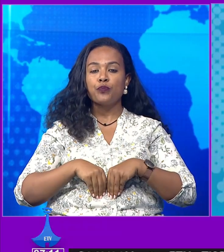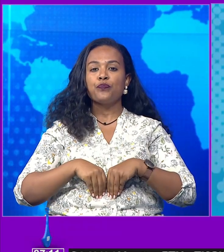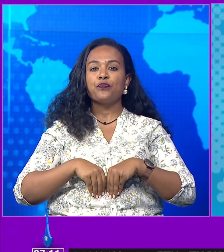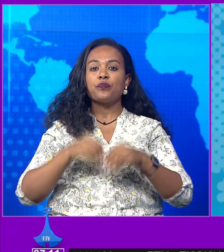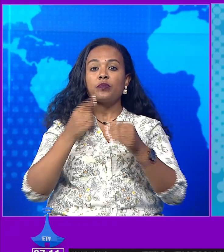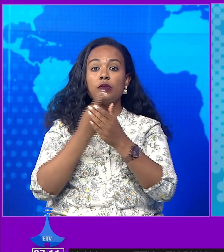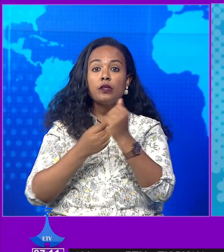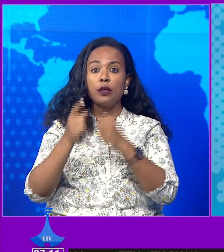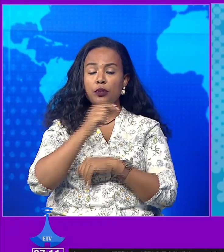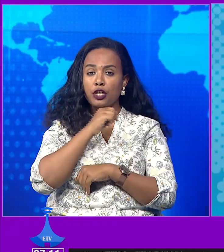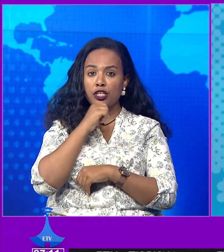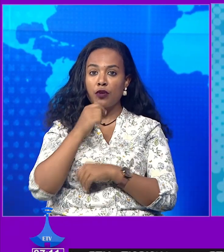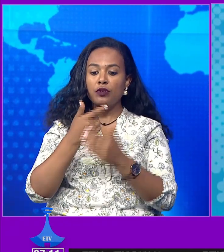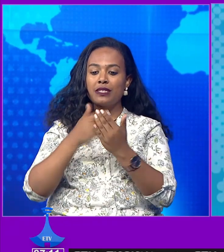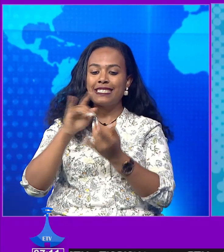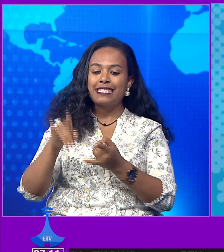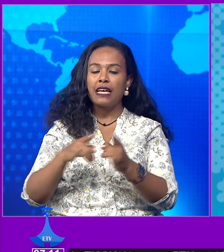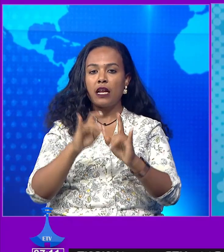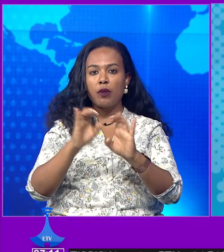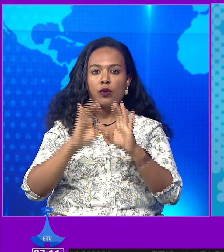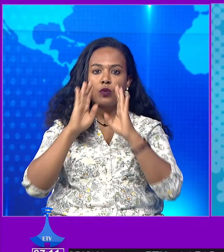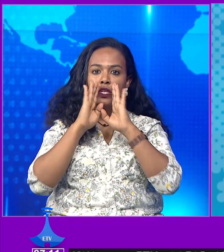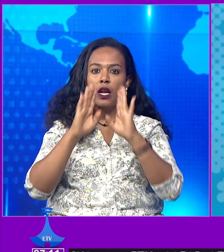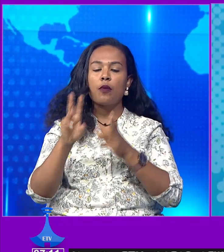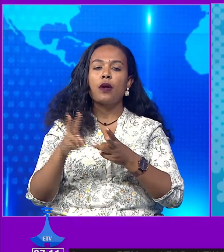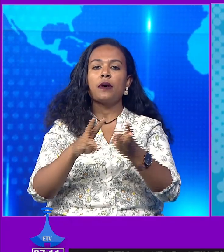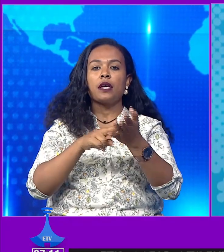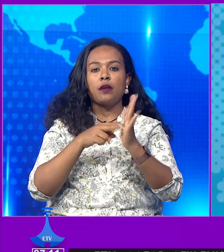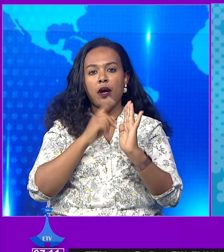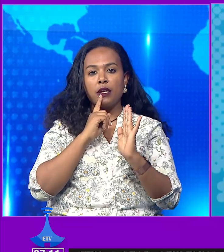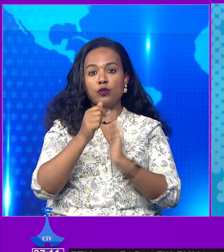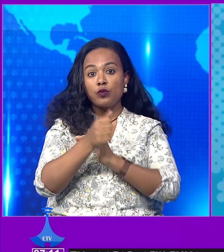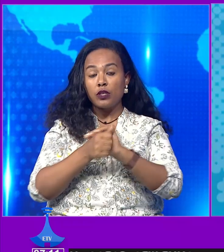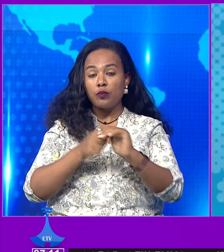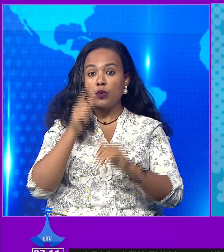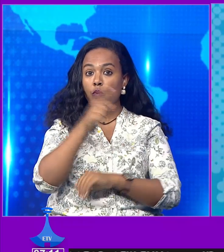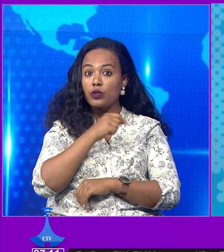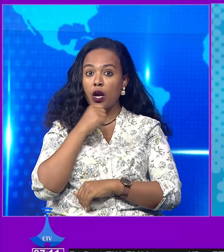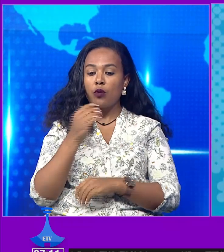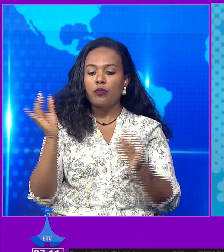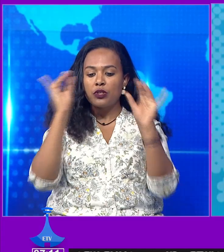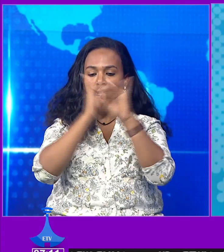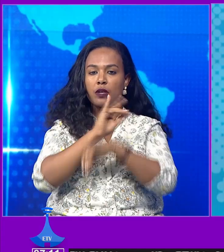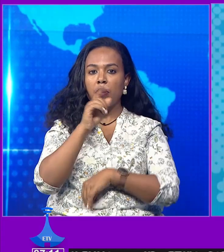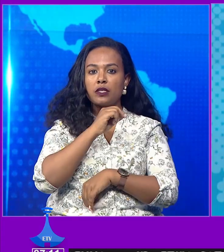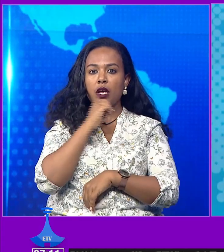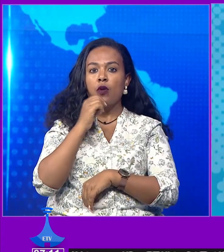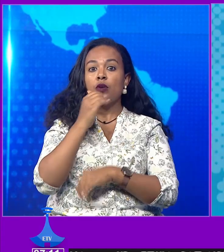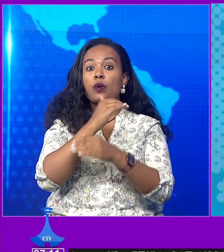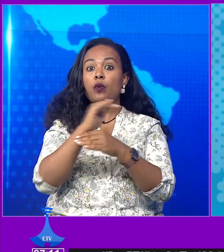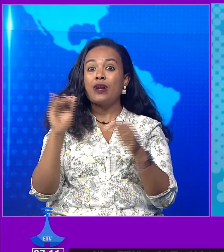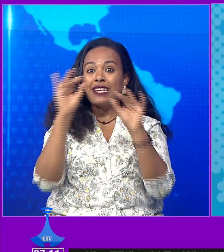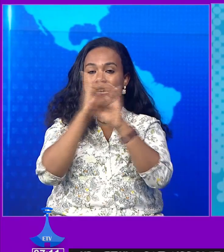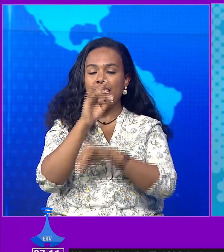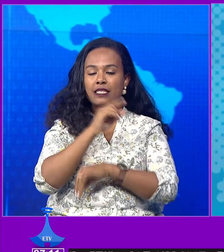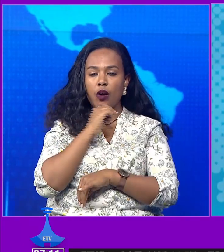መቀበል ብቻ ሳይሆን ስትራቴጂ ዲዛይን ማድረጉ ሰላማዊ መንገድ ማለት ነው። ተደብቆ ሳይሆን በጨለማ ሳይሆን በኩለሊት ሳይሆን በግልጽ